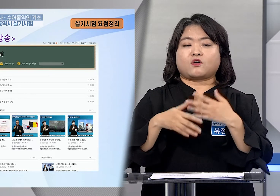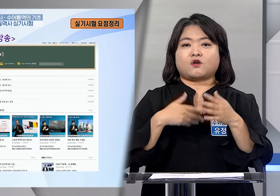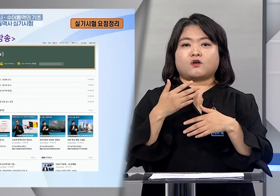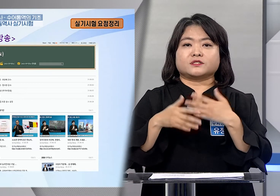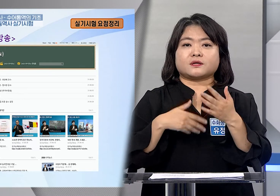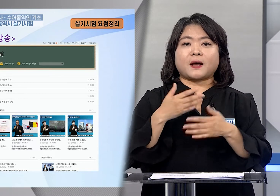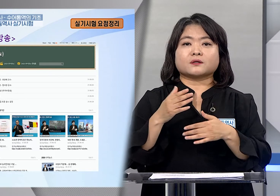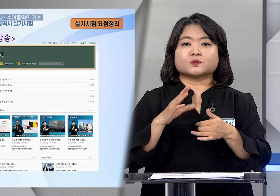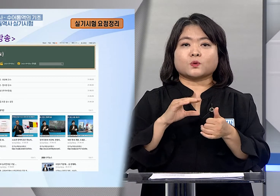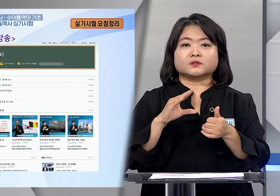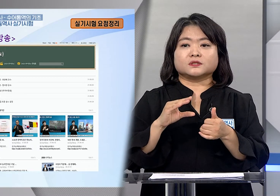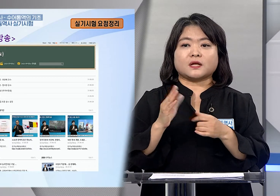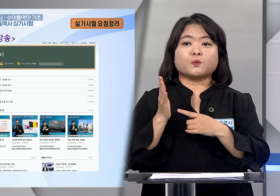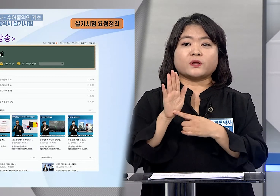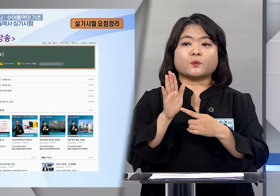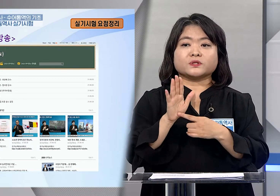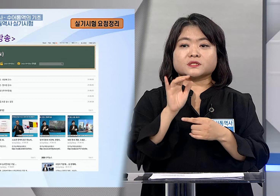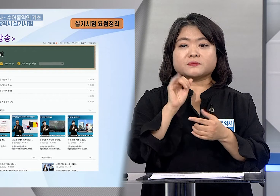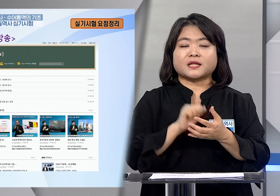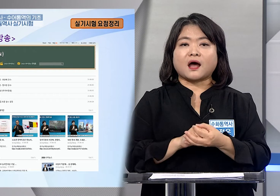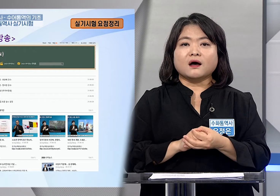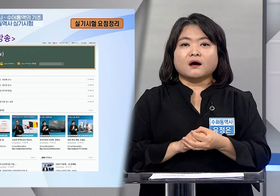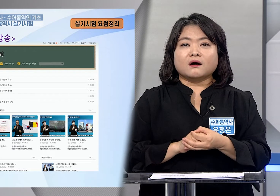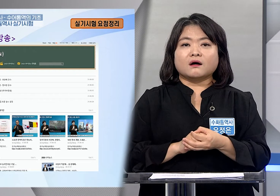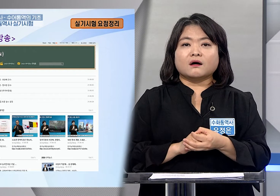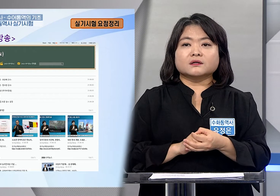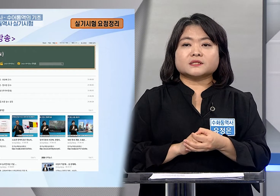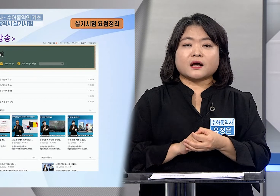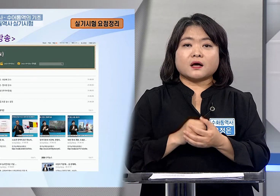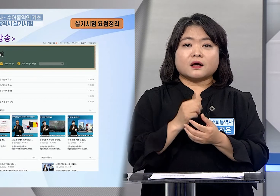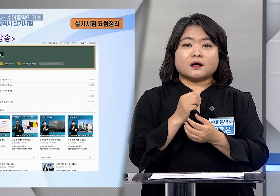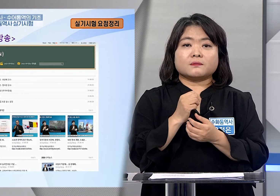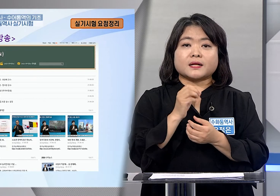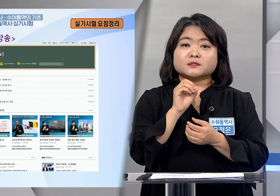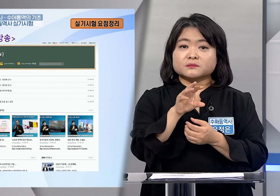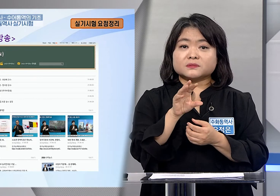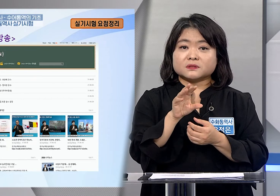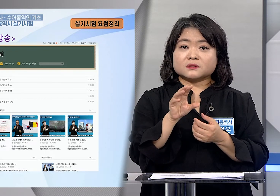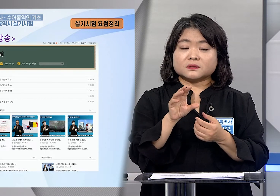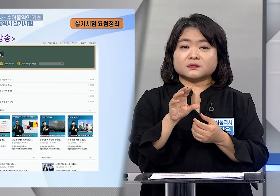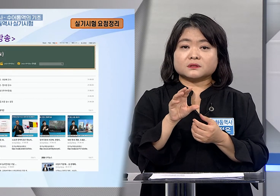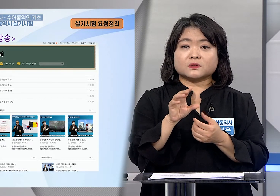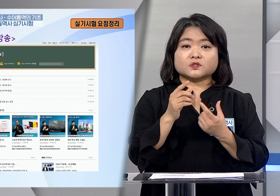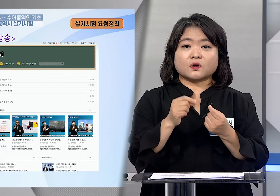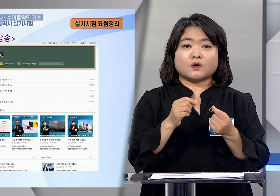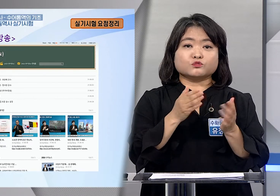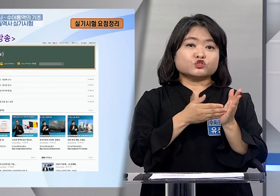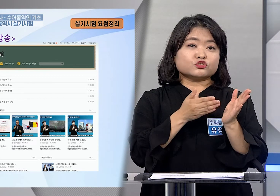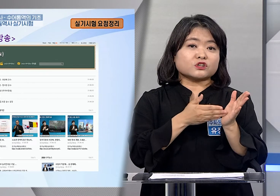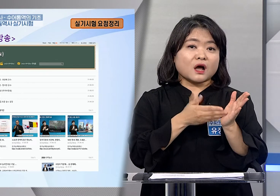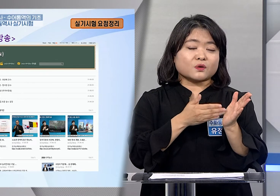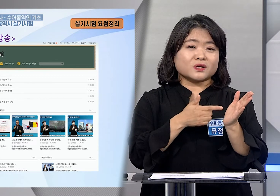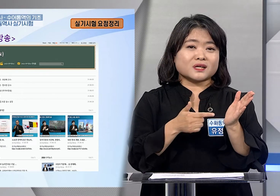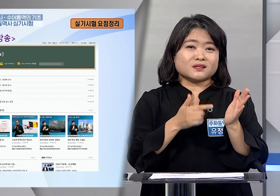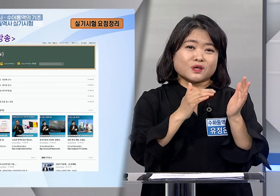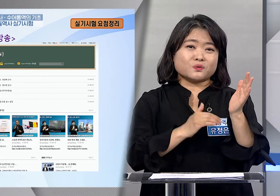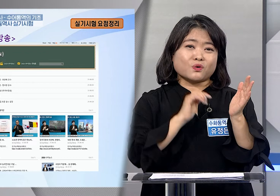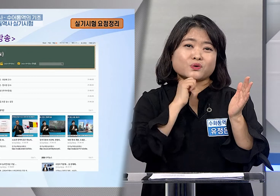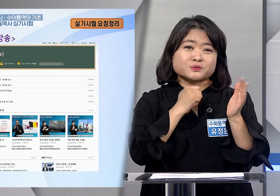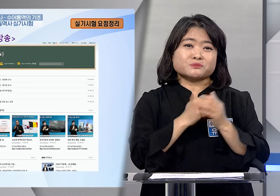풀이해서 이제 방송을 내보내고 있습니다. 제가 말씀드린 것처럼 뉴스가 굉장히 내용이